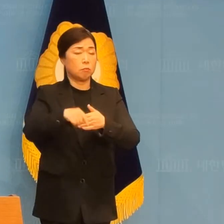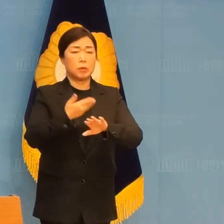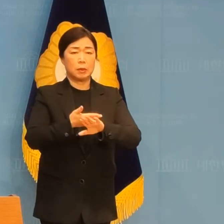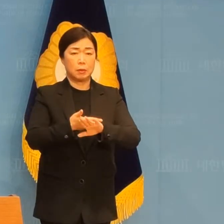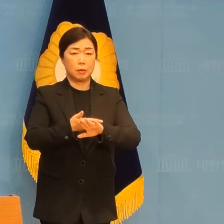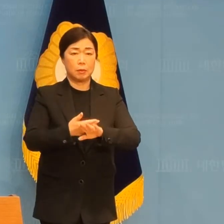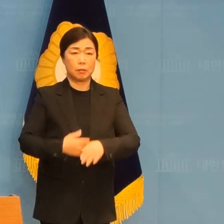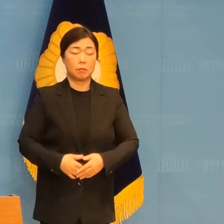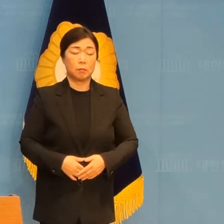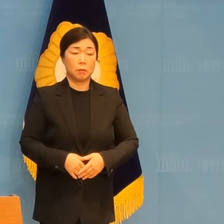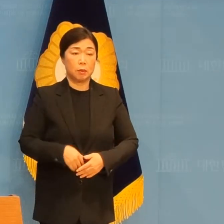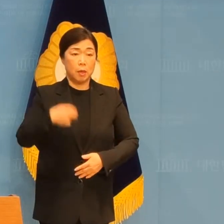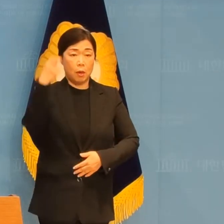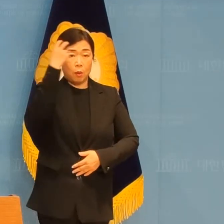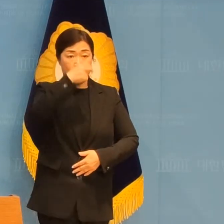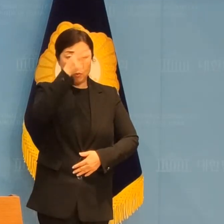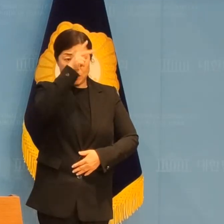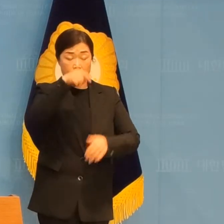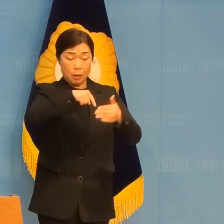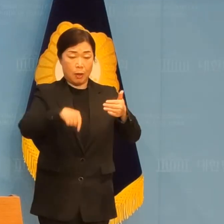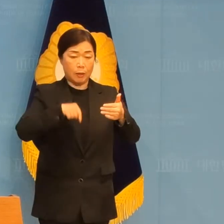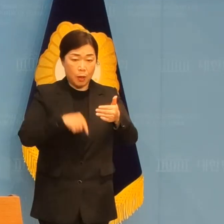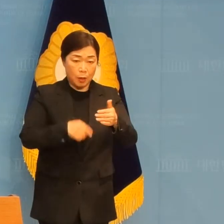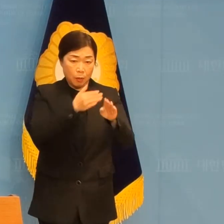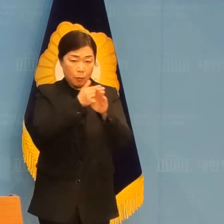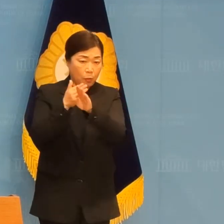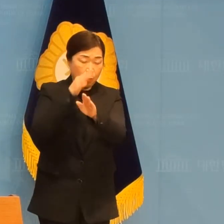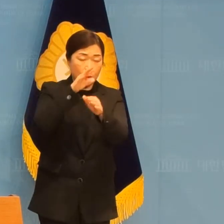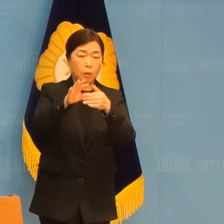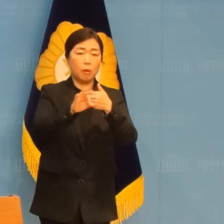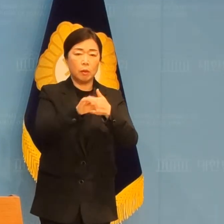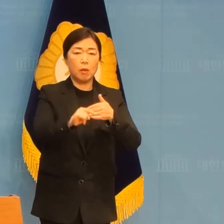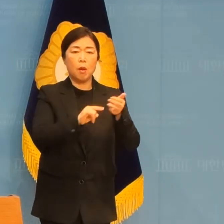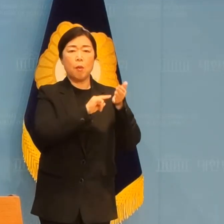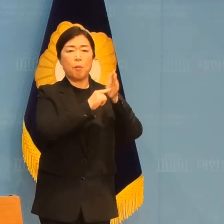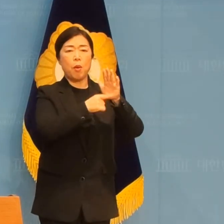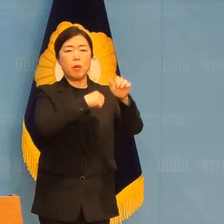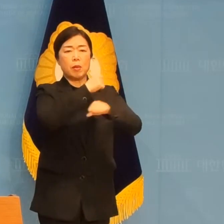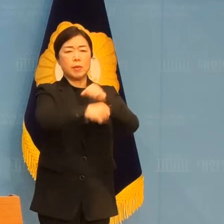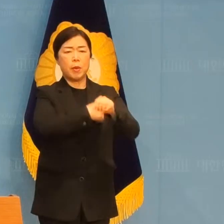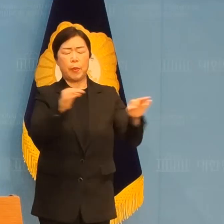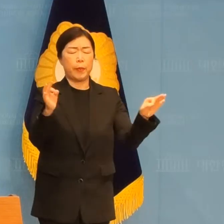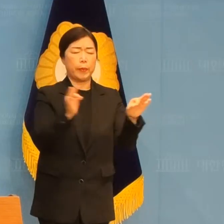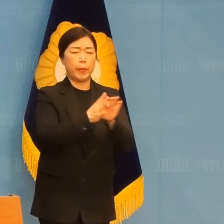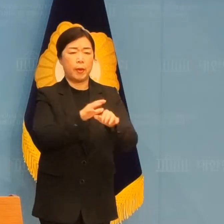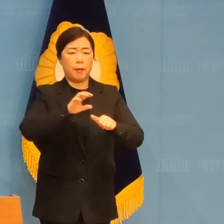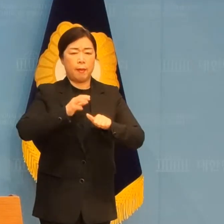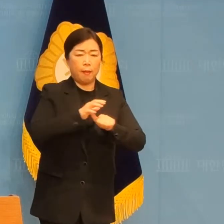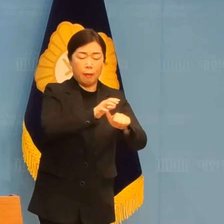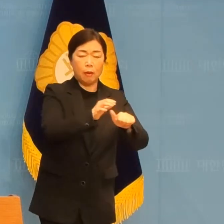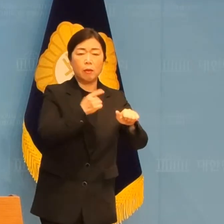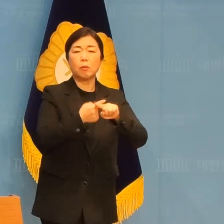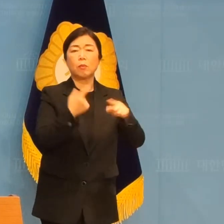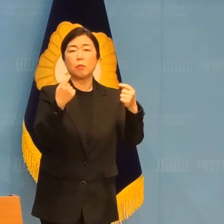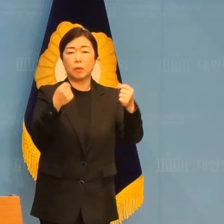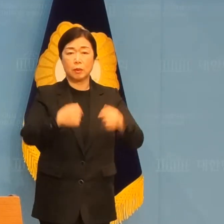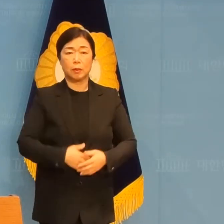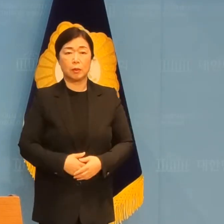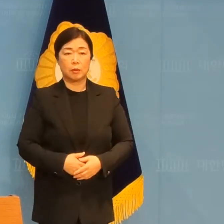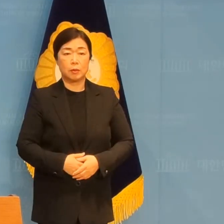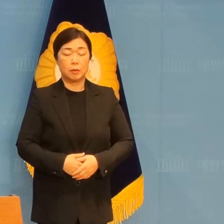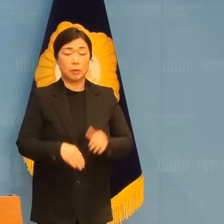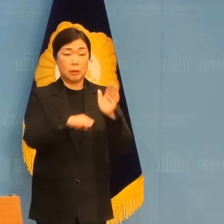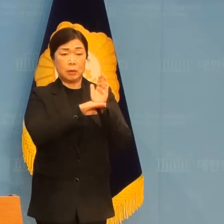반발이 잇따르고 검사들은 표현의 자유가 사라졌다, 기준 없는 항명 규정이라고 지적하고